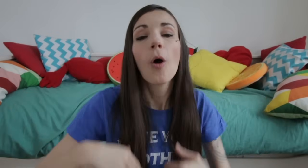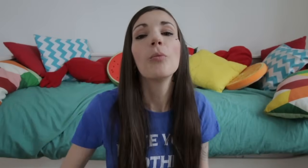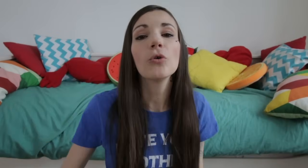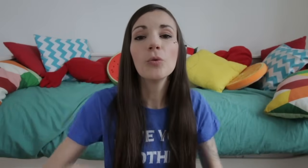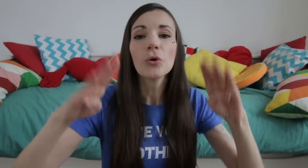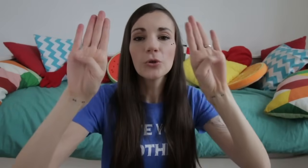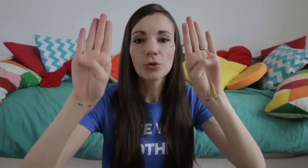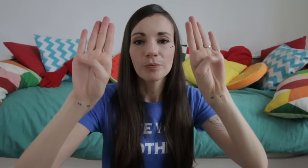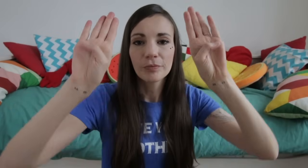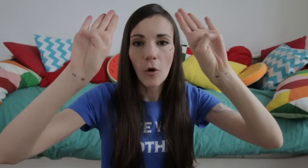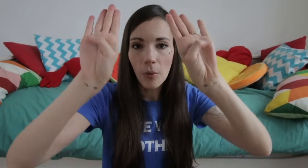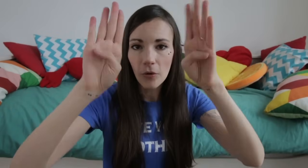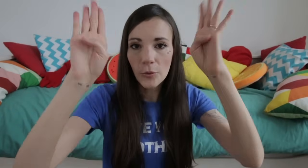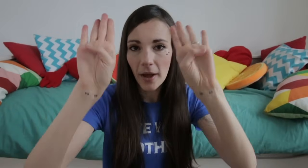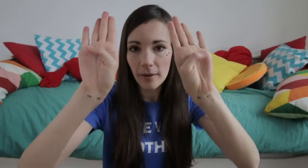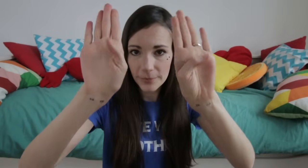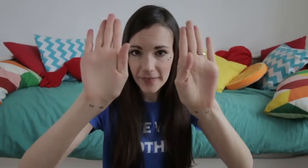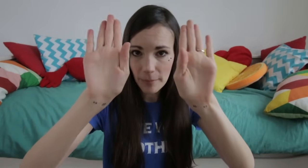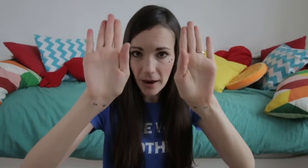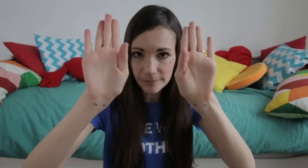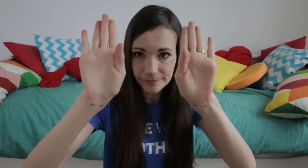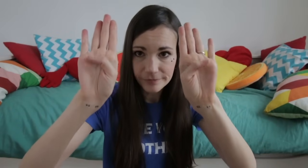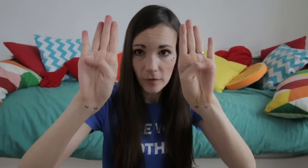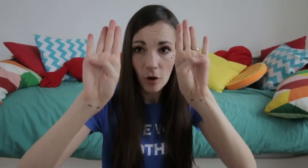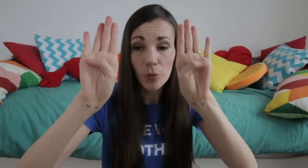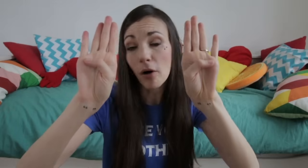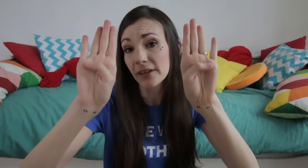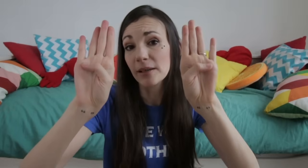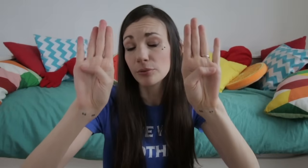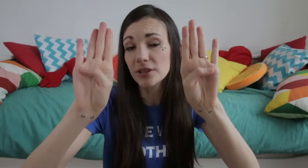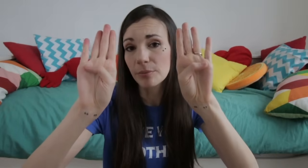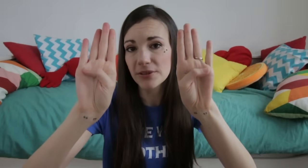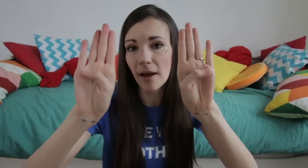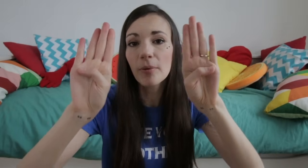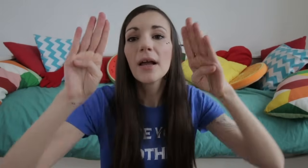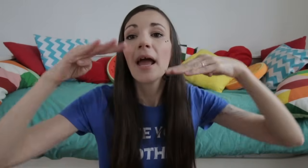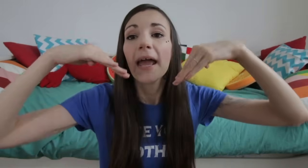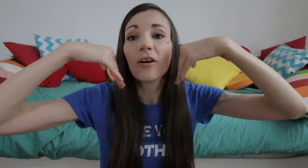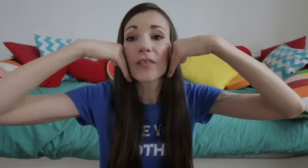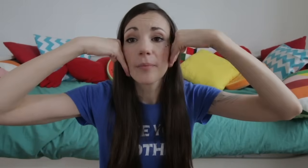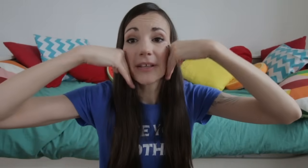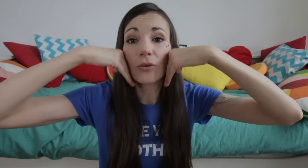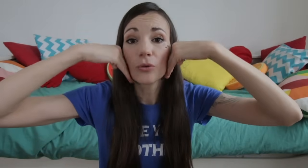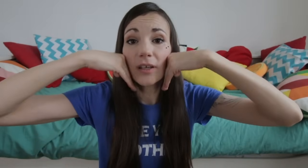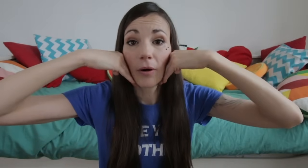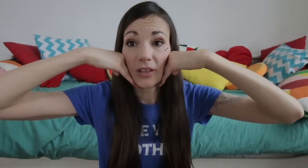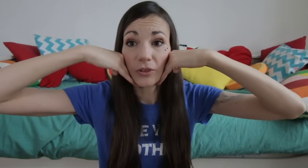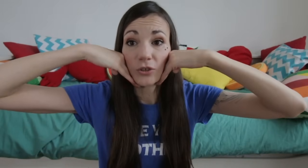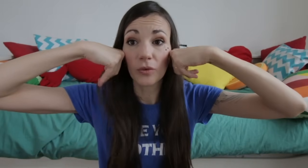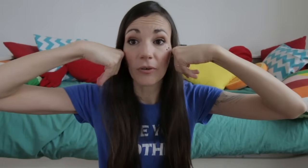Pour le mot cochon, on prend nos mains bien à plat. Pour rentrer les pouces, c'est plus simple. Et on vient appliquer le dos des mains au niveau des joues et on